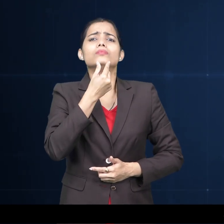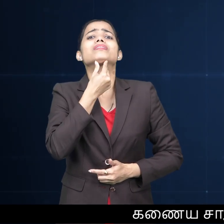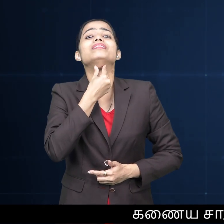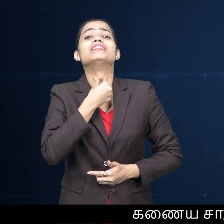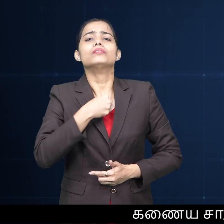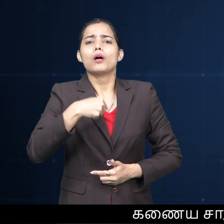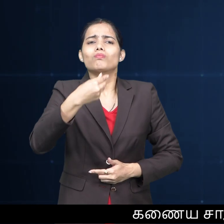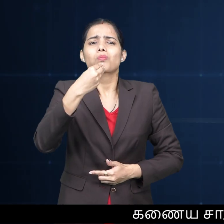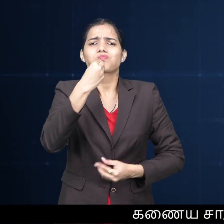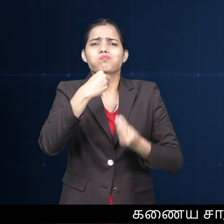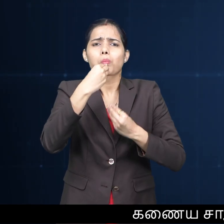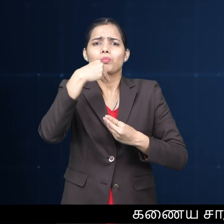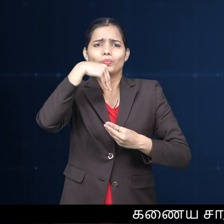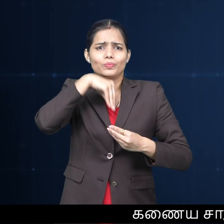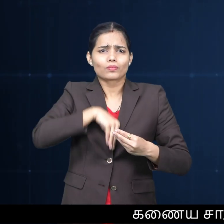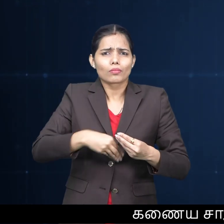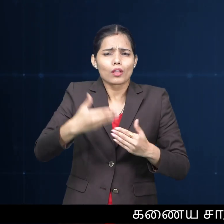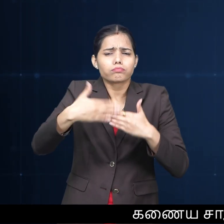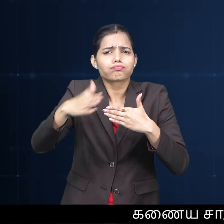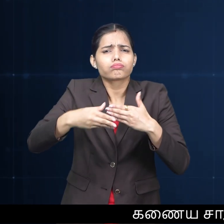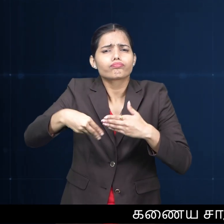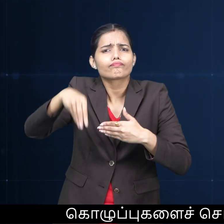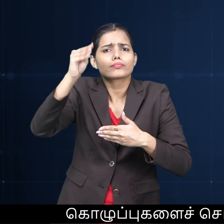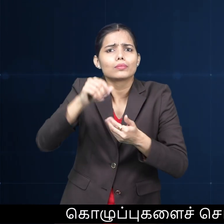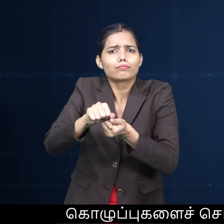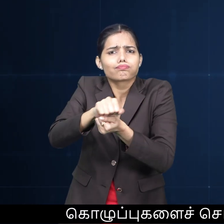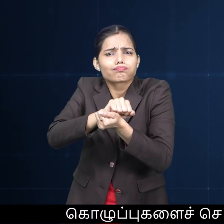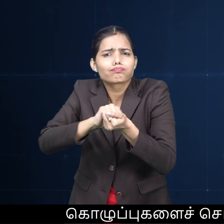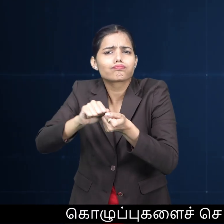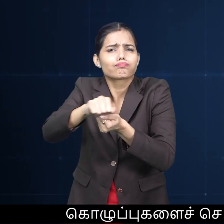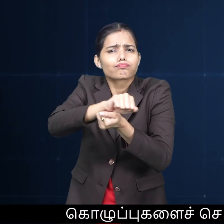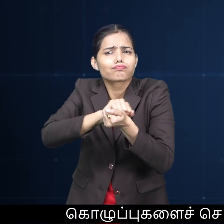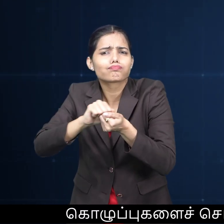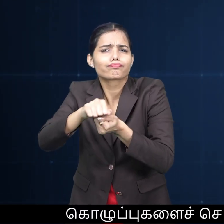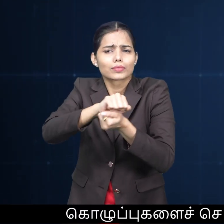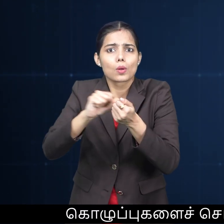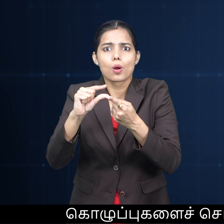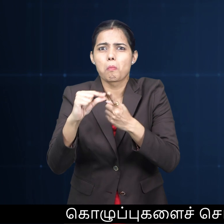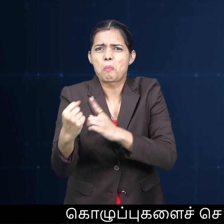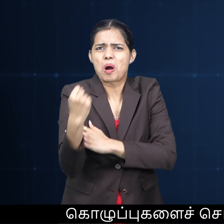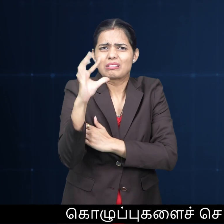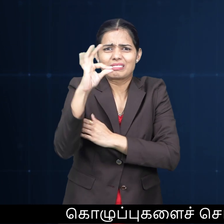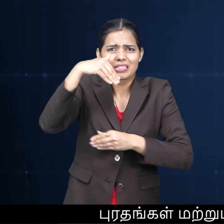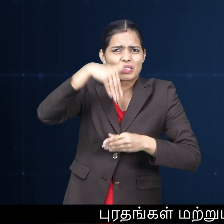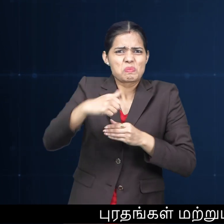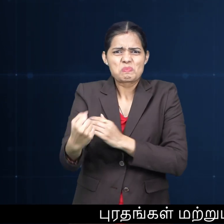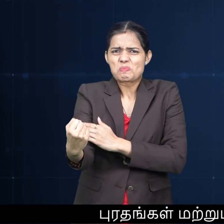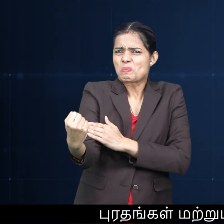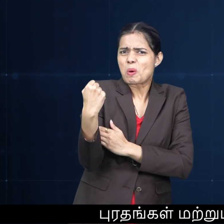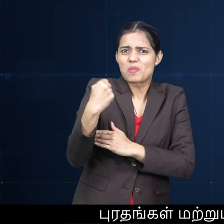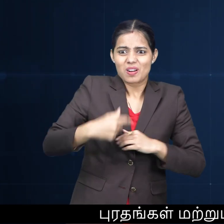கணையம் கொழுப்புகள், புரதங்கள் மற்றும் மாவுச்சத்துக்களை ஜீரணிக்க நொதிகளை கொண்ட கணைய